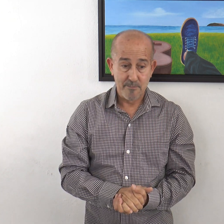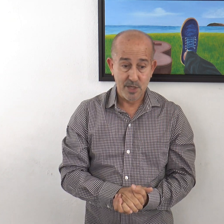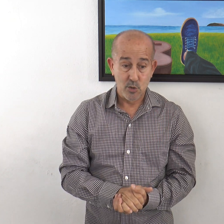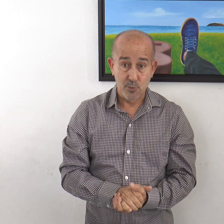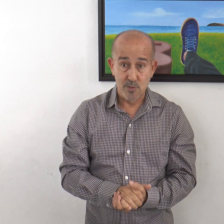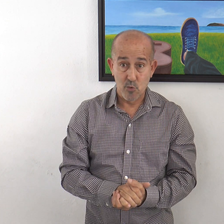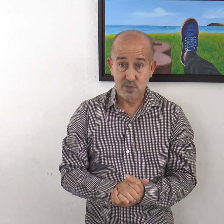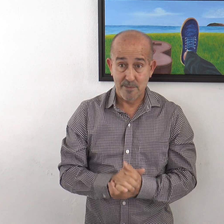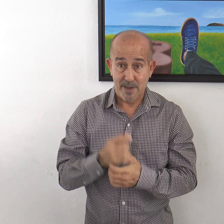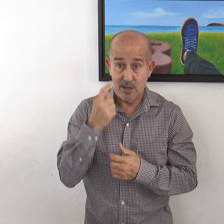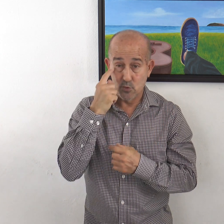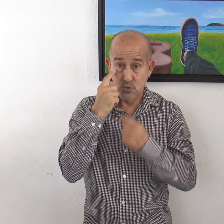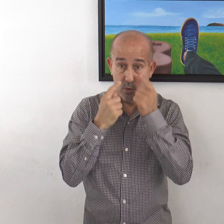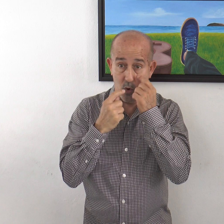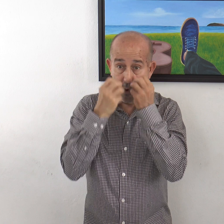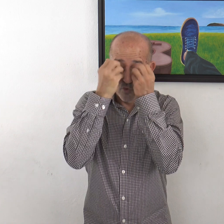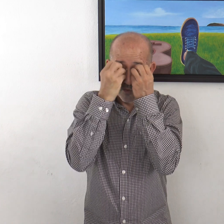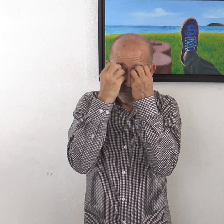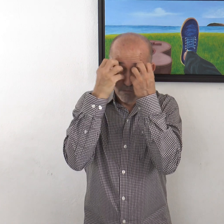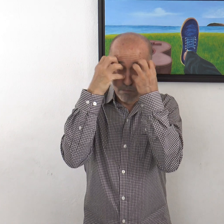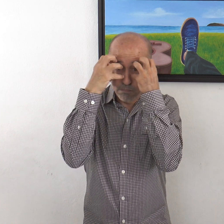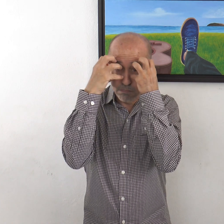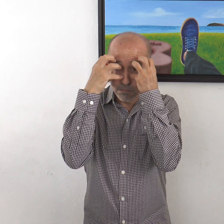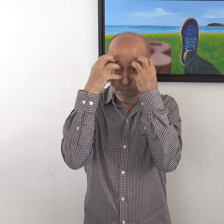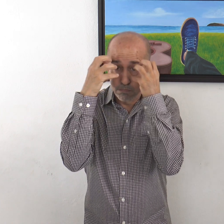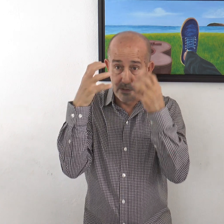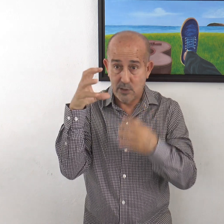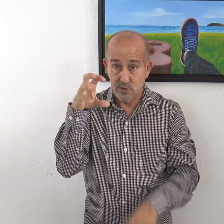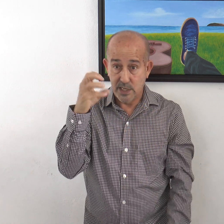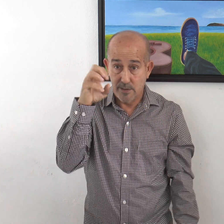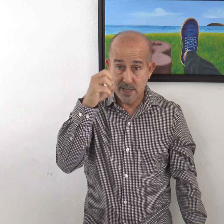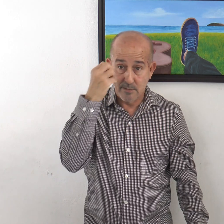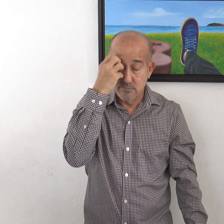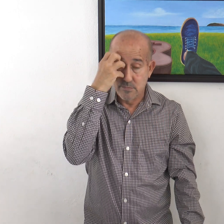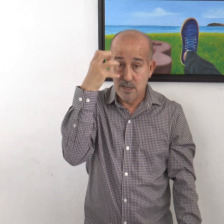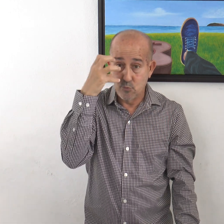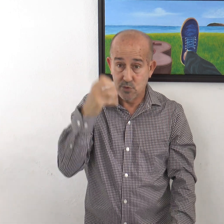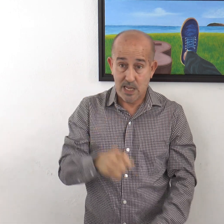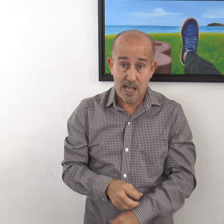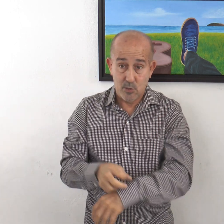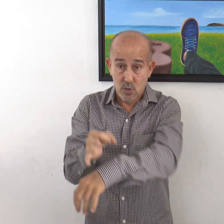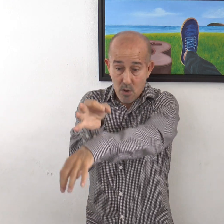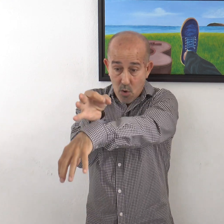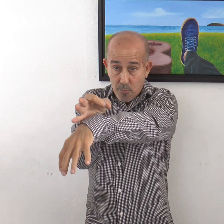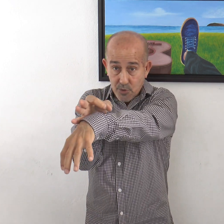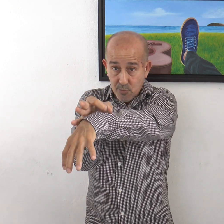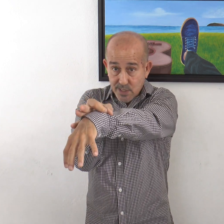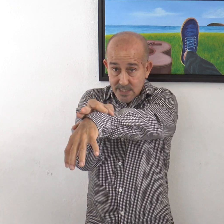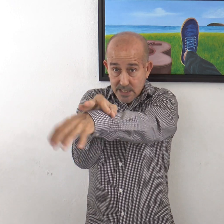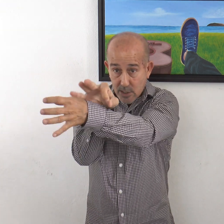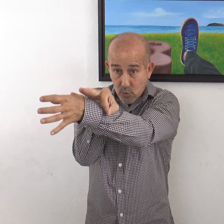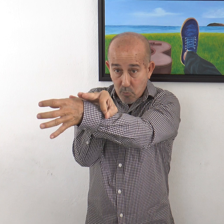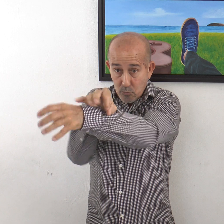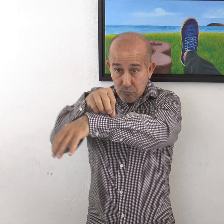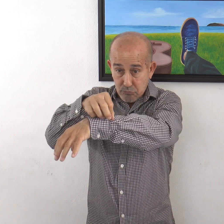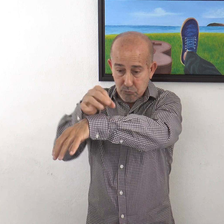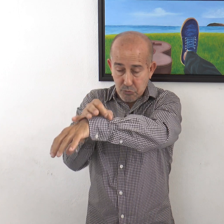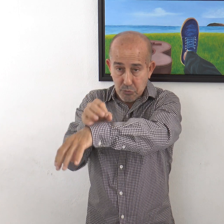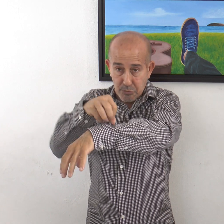También lo podemos usar para los ojos, que los tiene bien abultado, o podemos decir que es como un